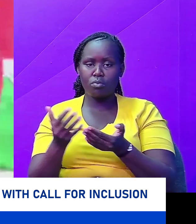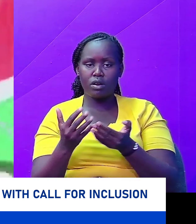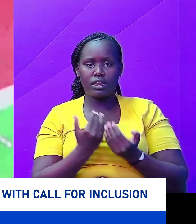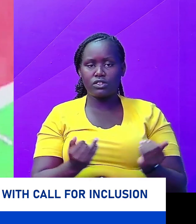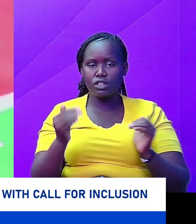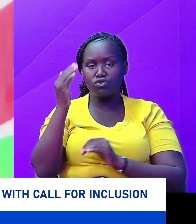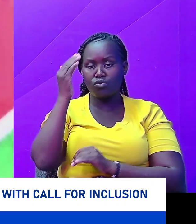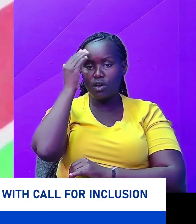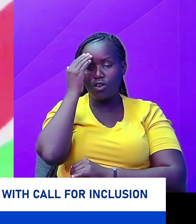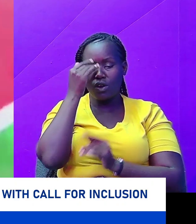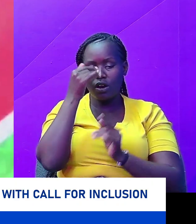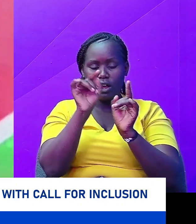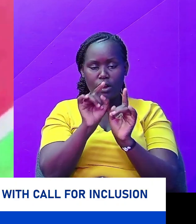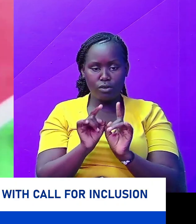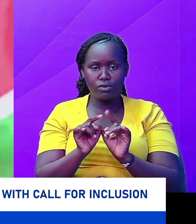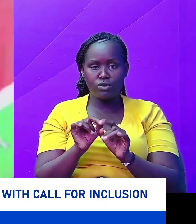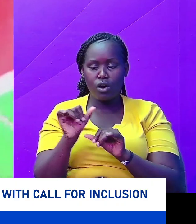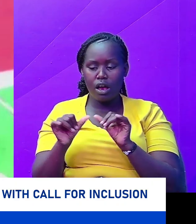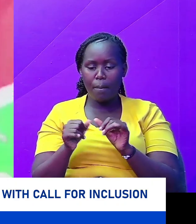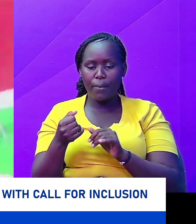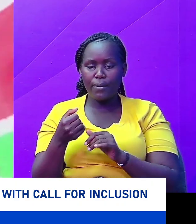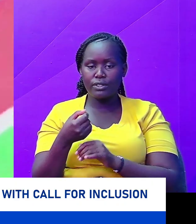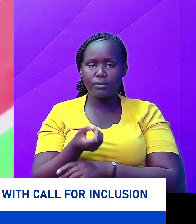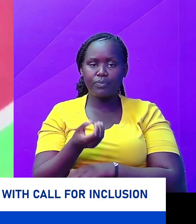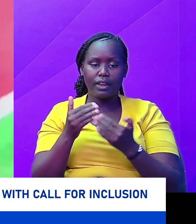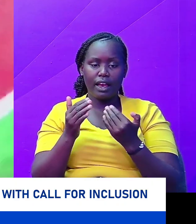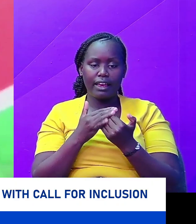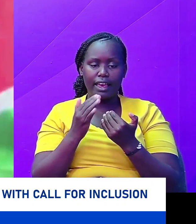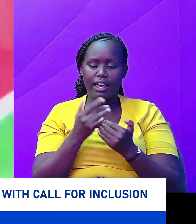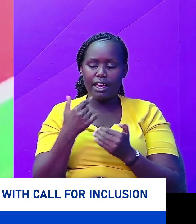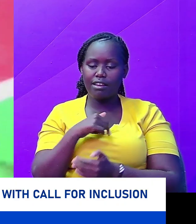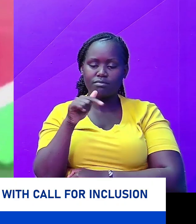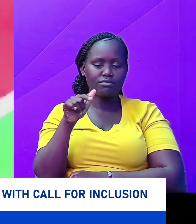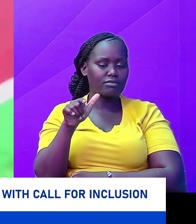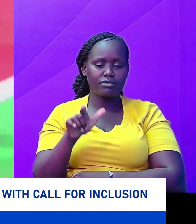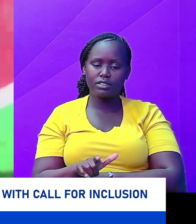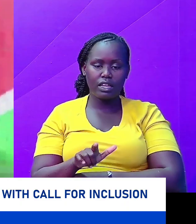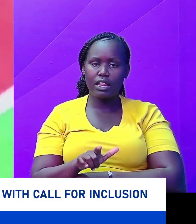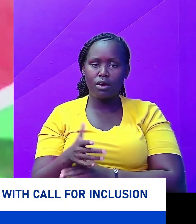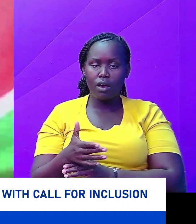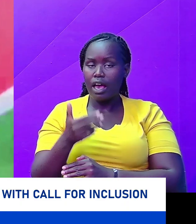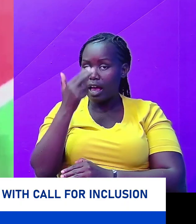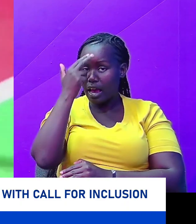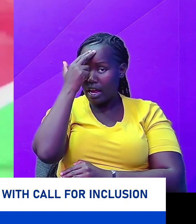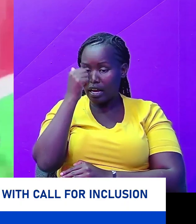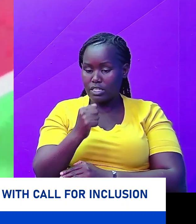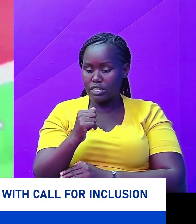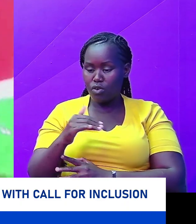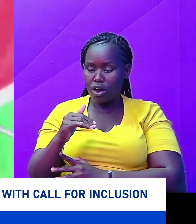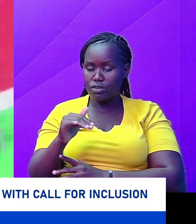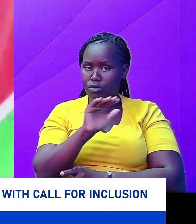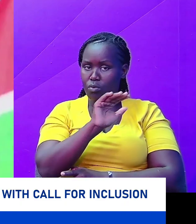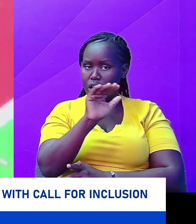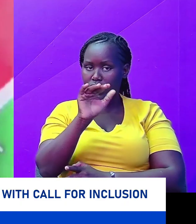katika hali ya matibabu bado tuko chini sana, bado tuko chini katika kaunti ya Kajiado. Ndiposa tunasi pia